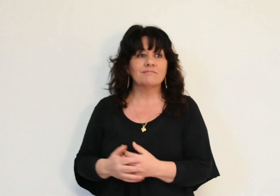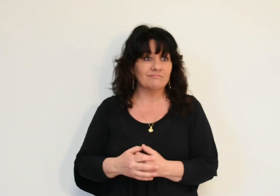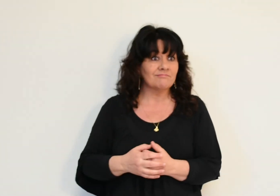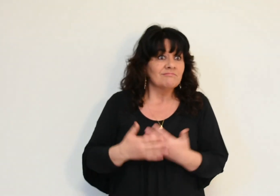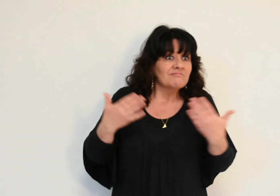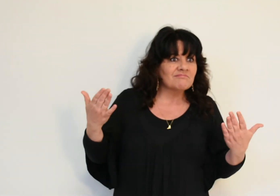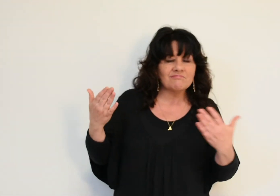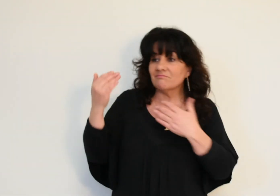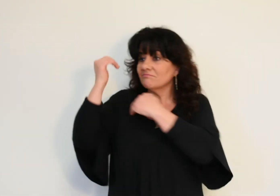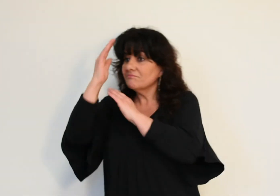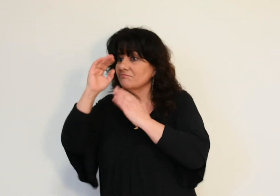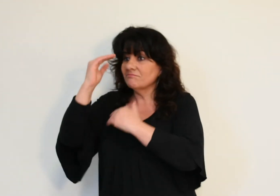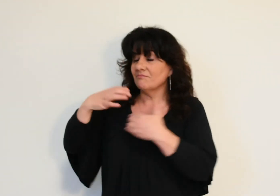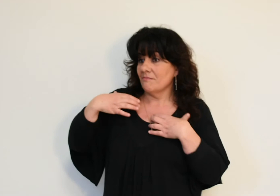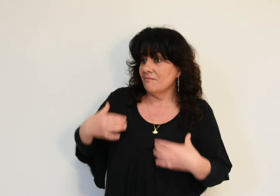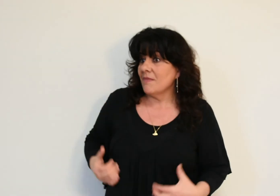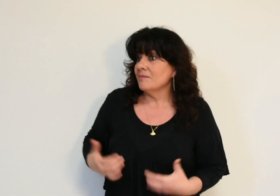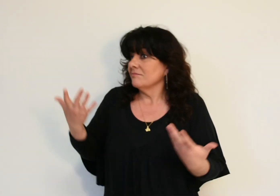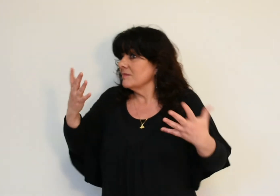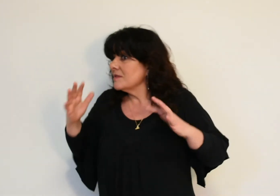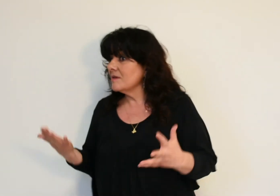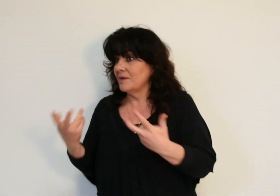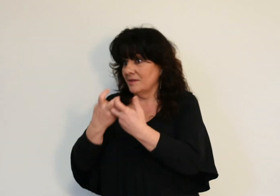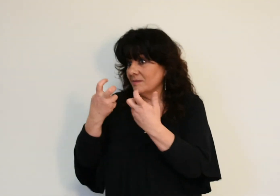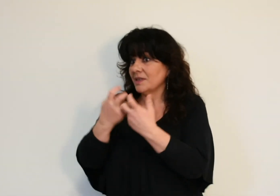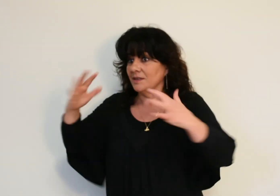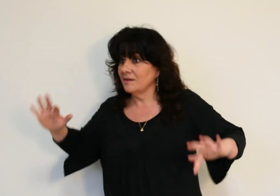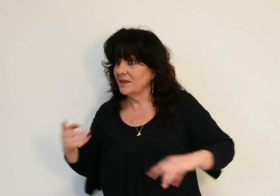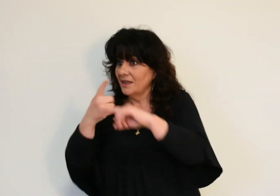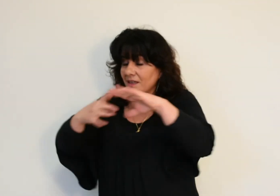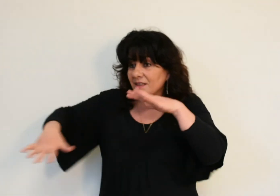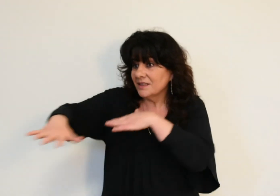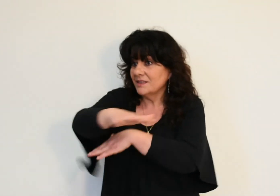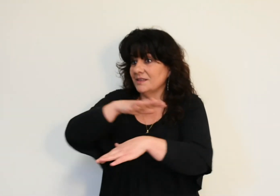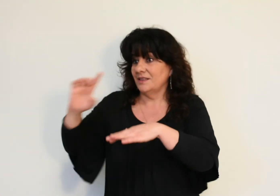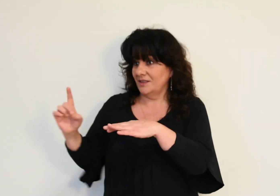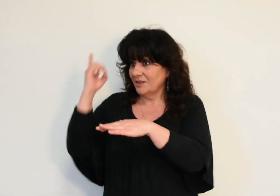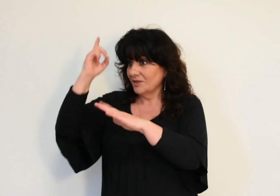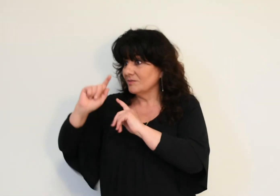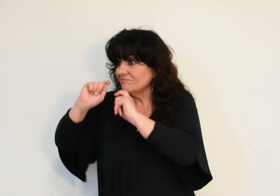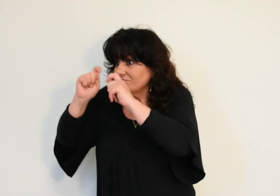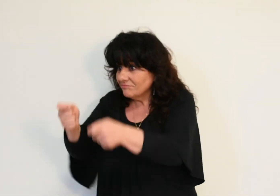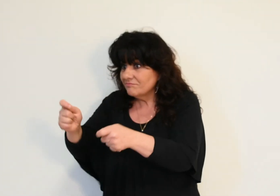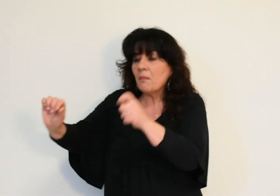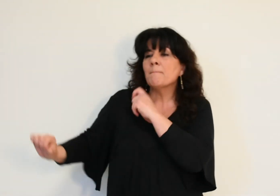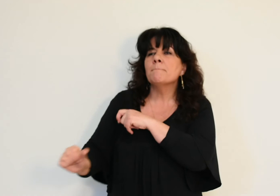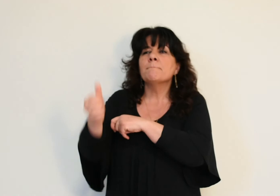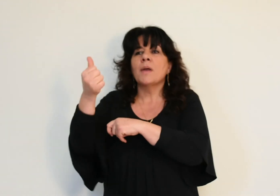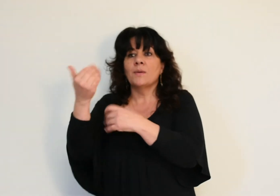Parmi ceux que Dieu a placés ainsi dans l'Église, il y a premièrement des apôtres,